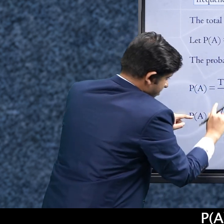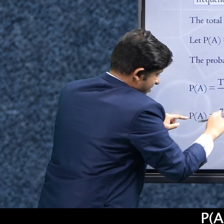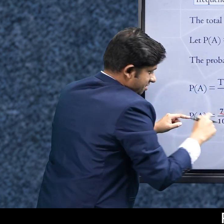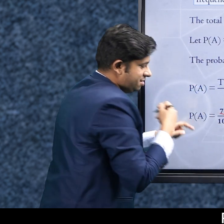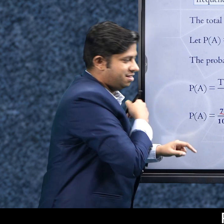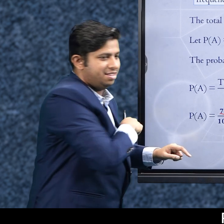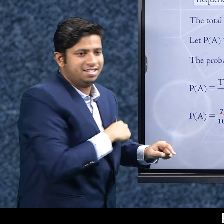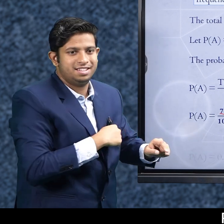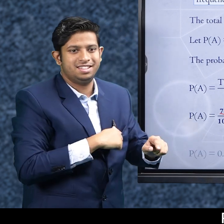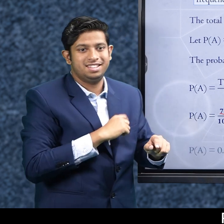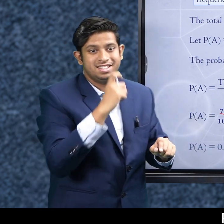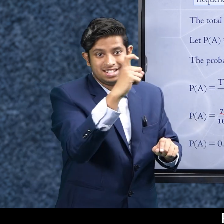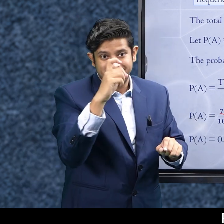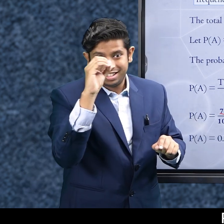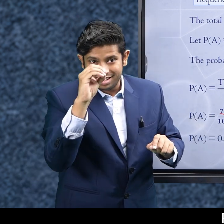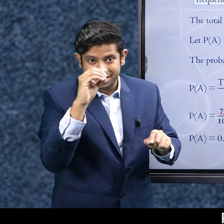P of A is equal to 0.77.